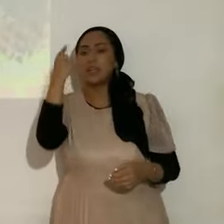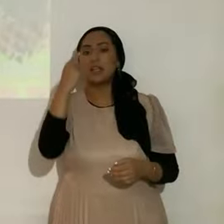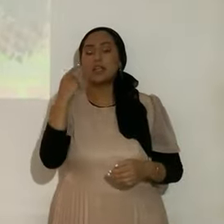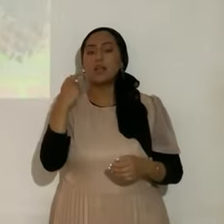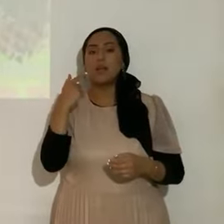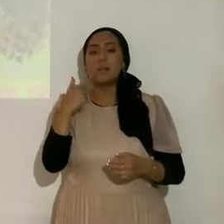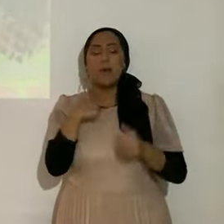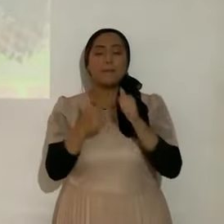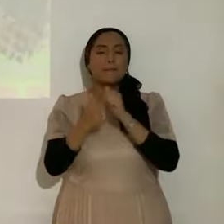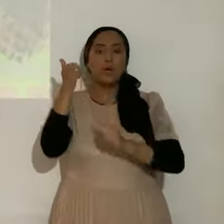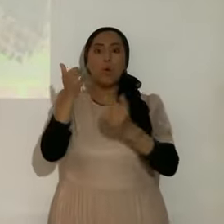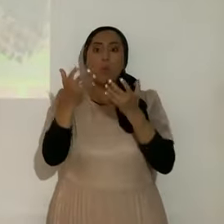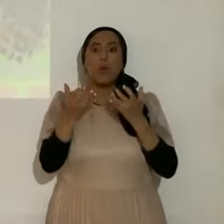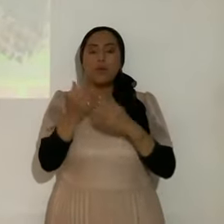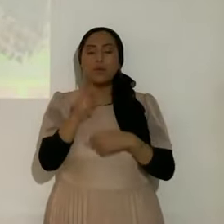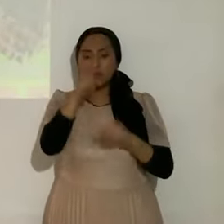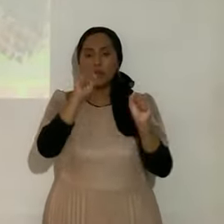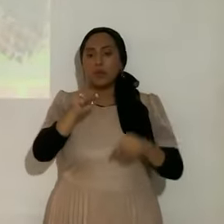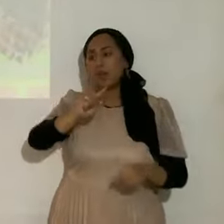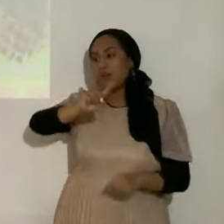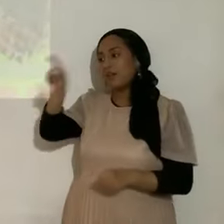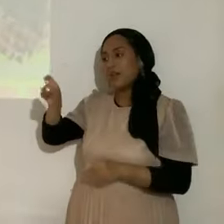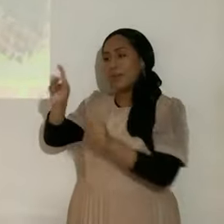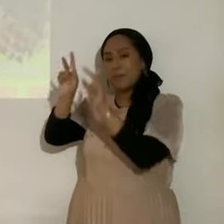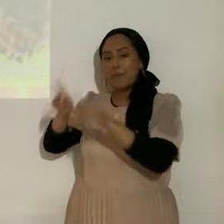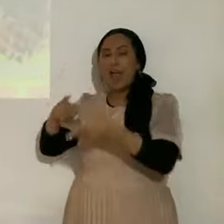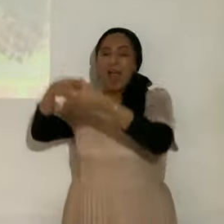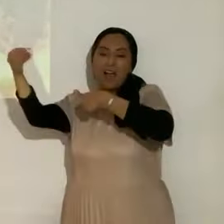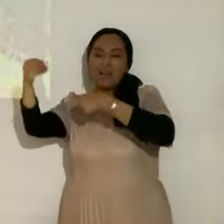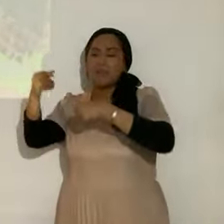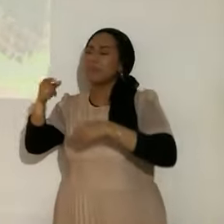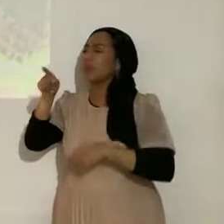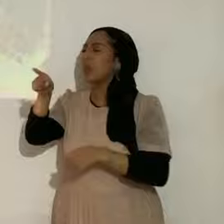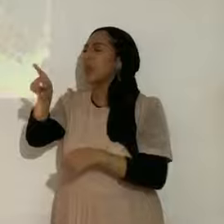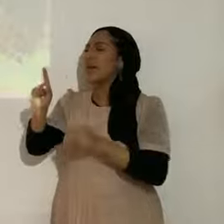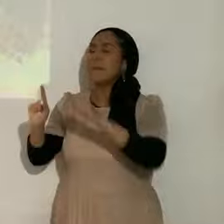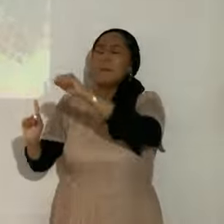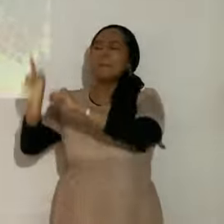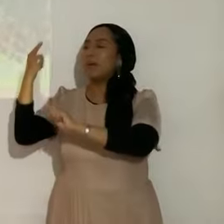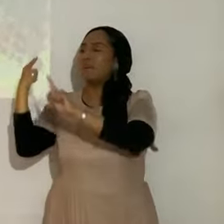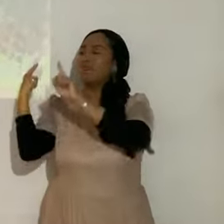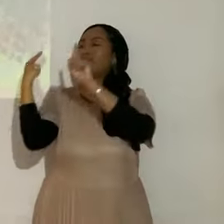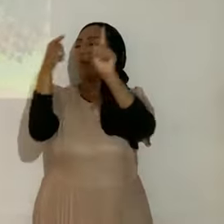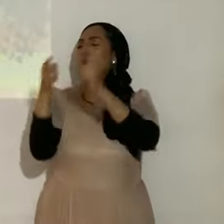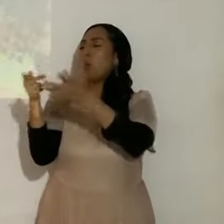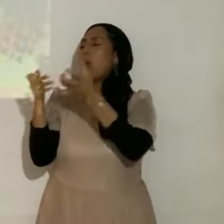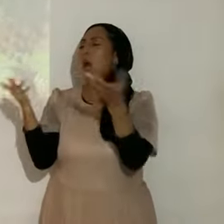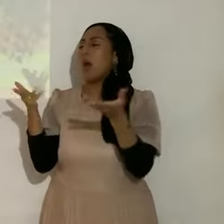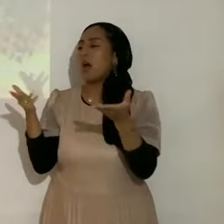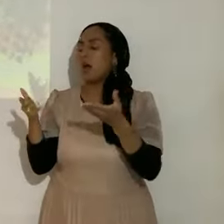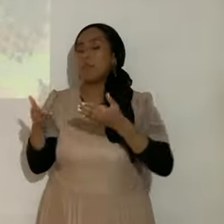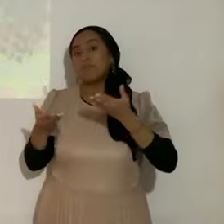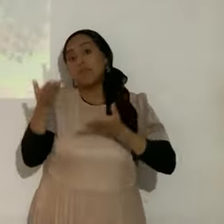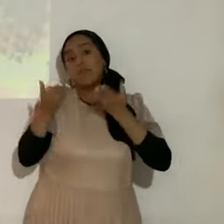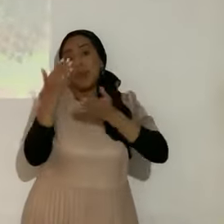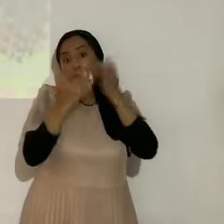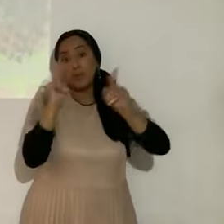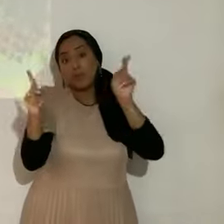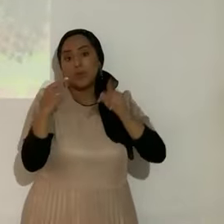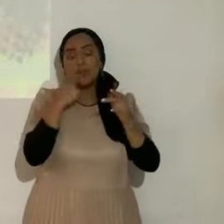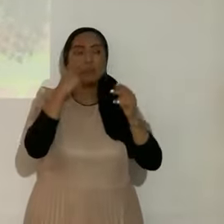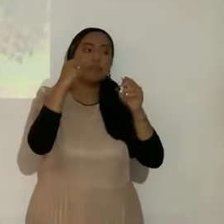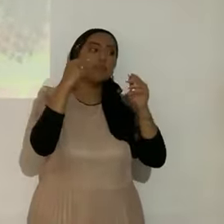anhelo. Tú puedes preguntarle a una persona en el mundo, ¿cuál es tu mayor anhelo? Ellos te van a decir